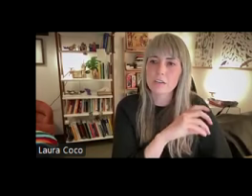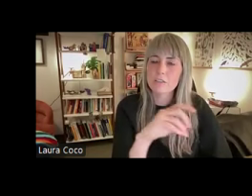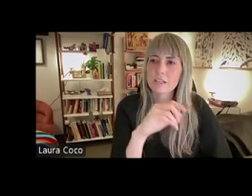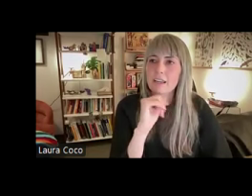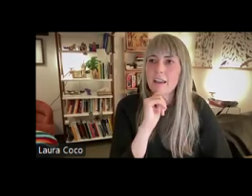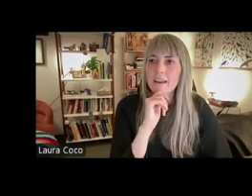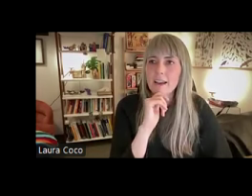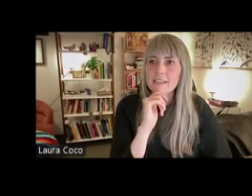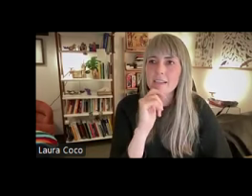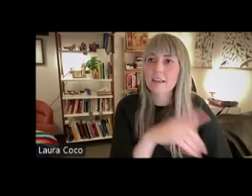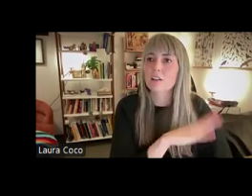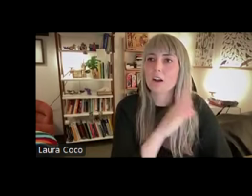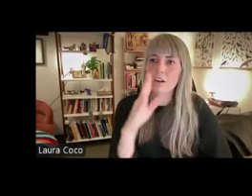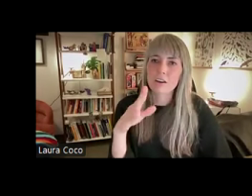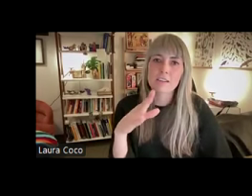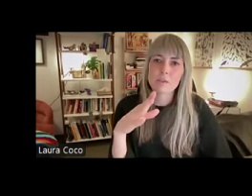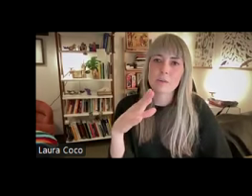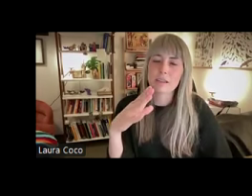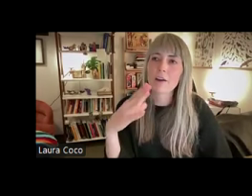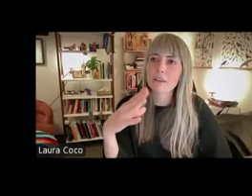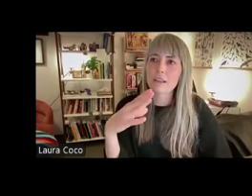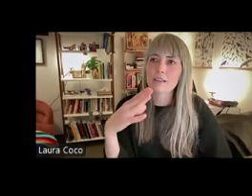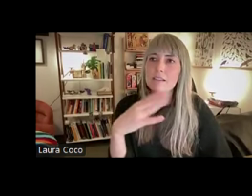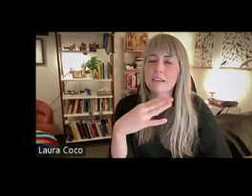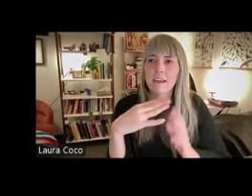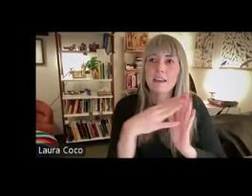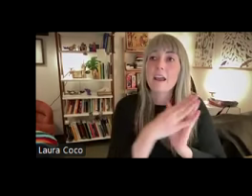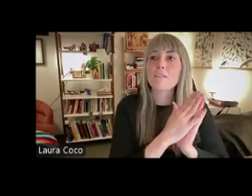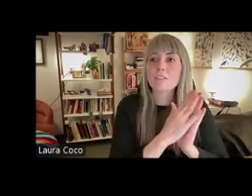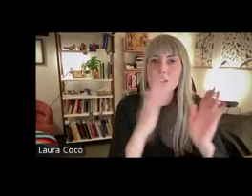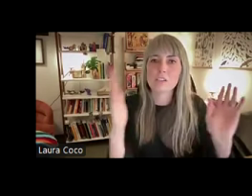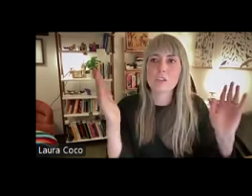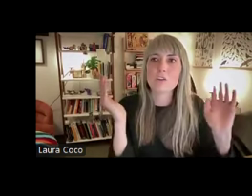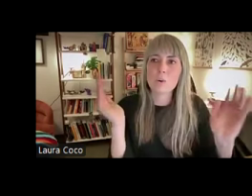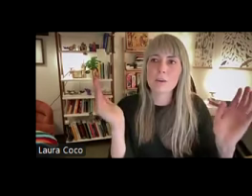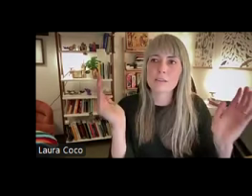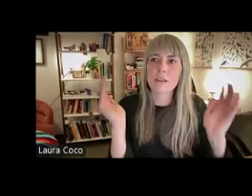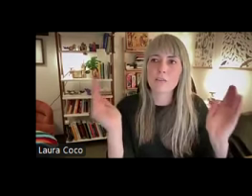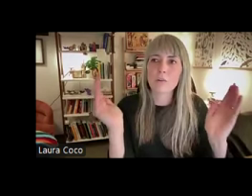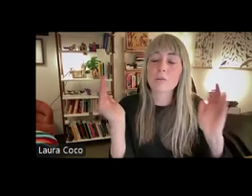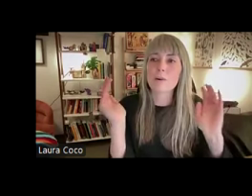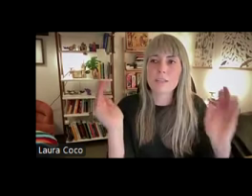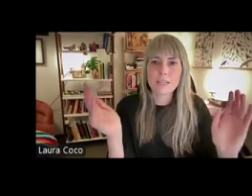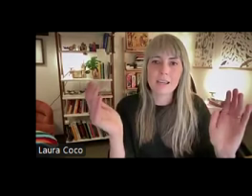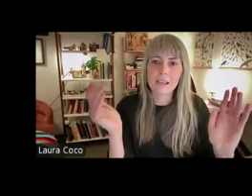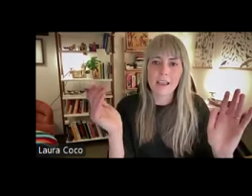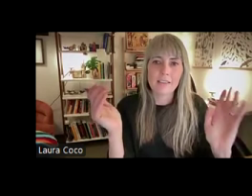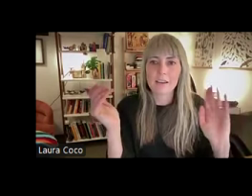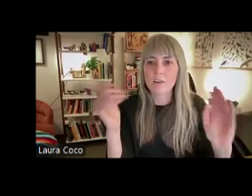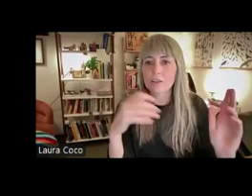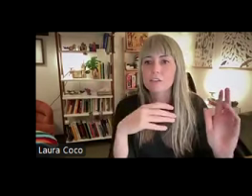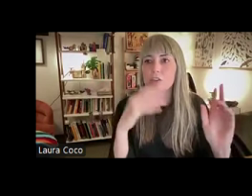el participante se lo pone todo el día durante su día de trabajo y calcula y tiene en promedio